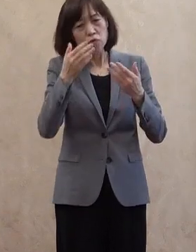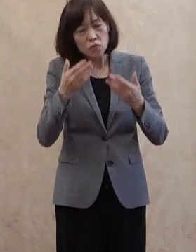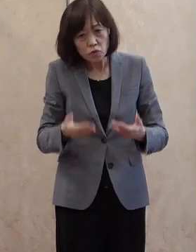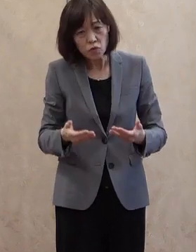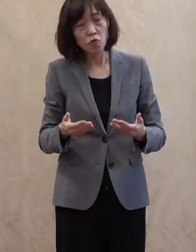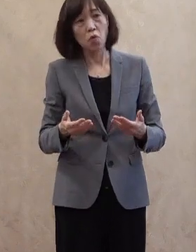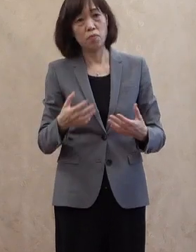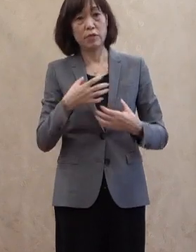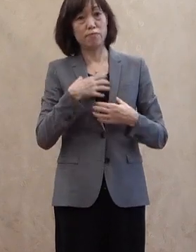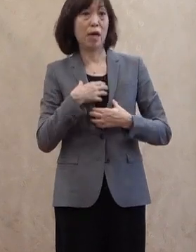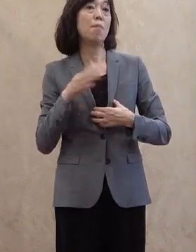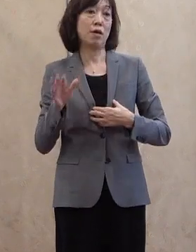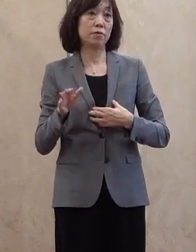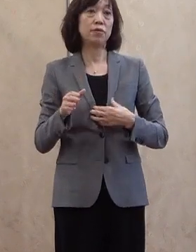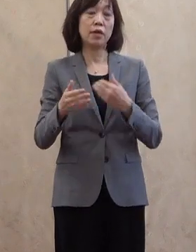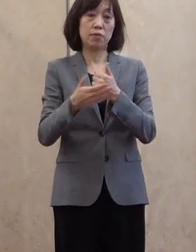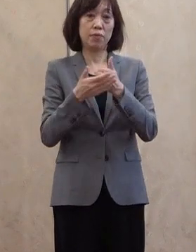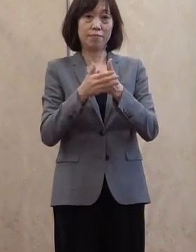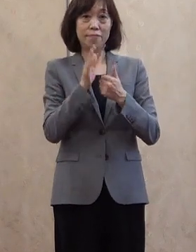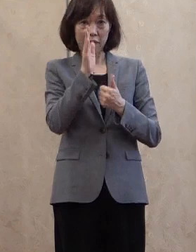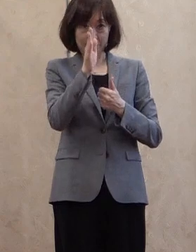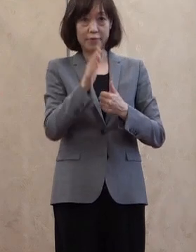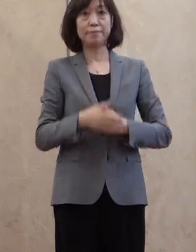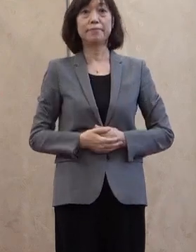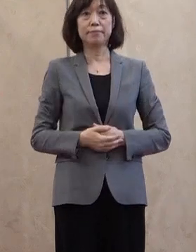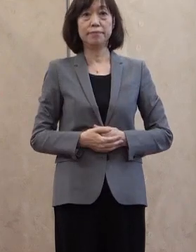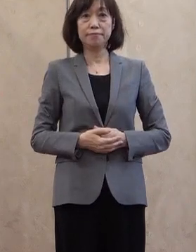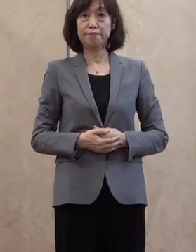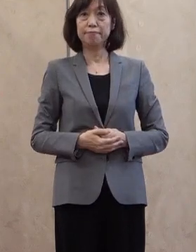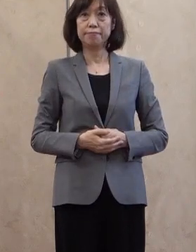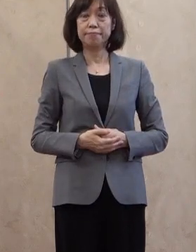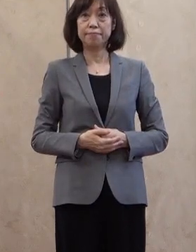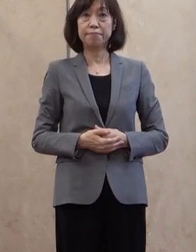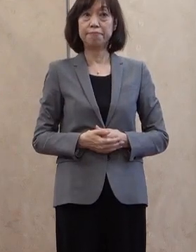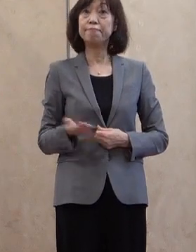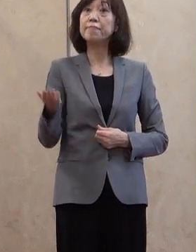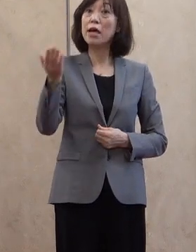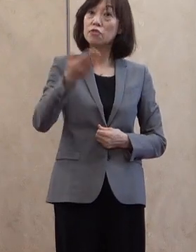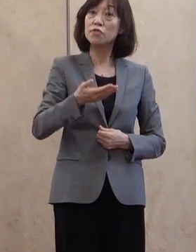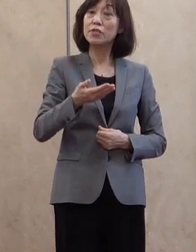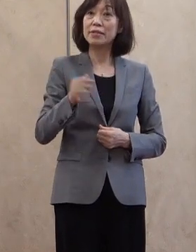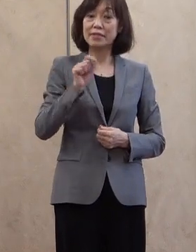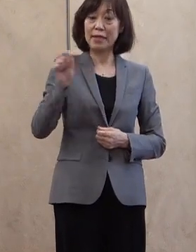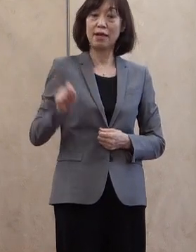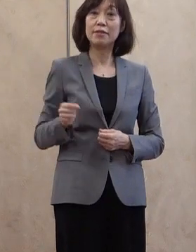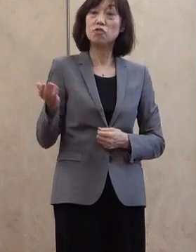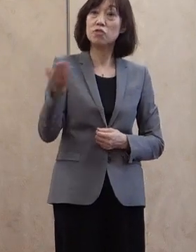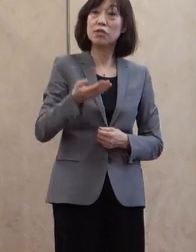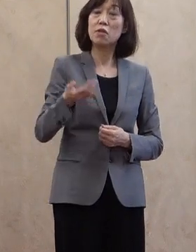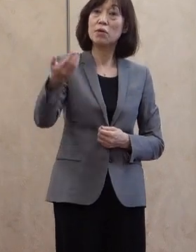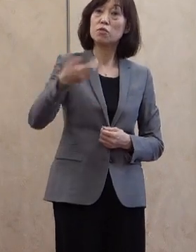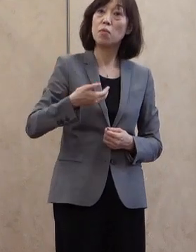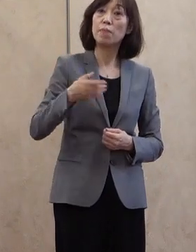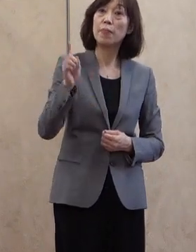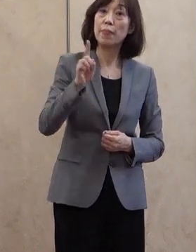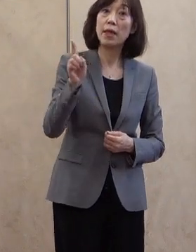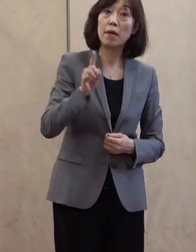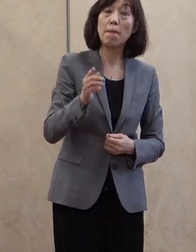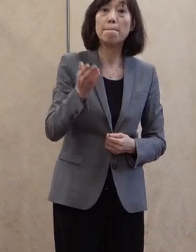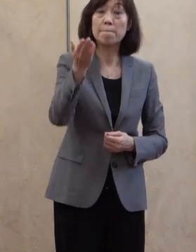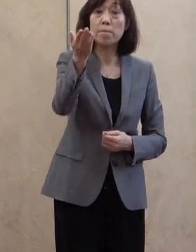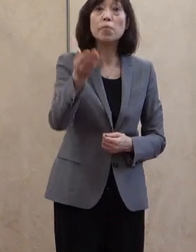られます。ぜひご協力をお願いしたいと思います。 はい、次お願いいたします。じゃあ MBS、 すみ